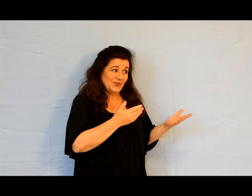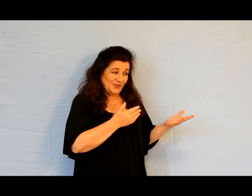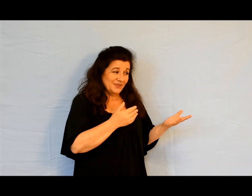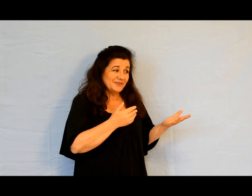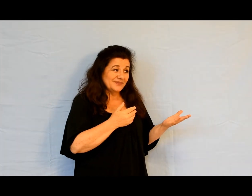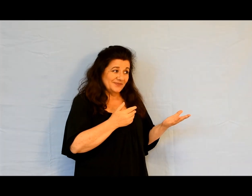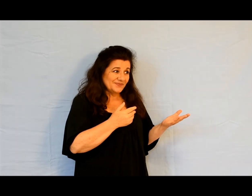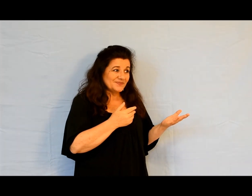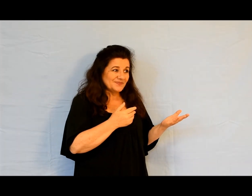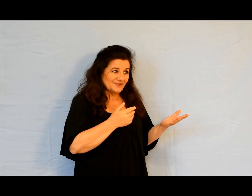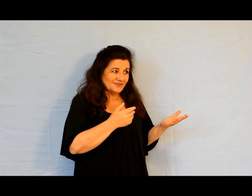Vous donc,